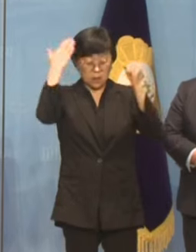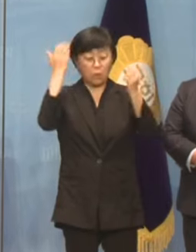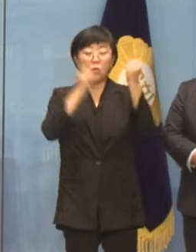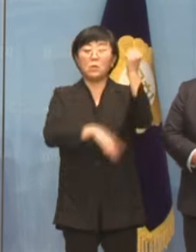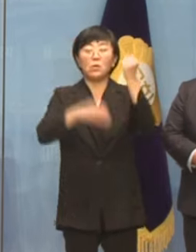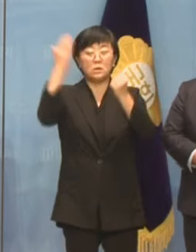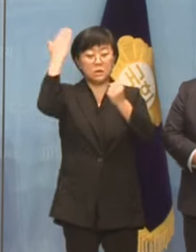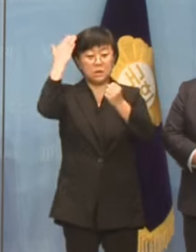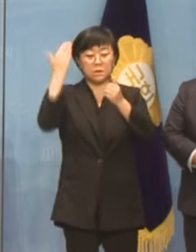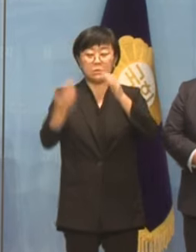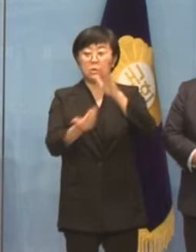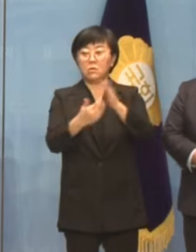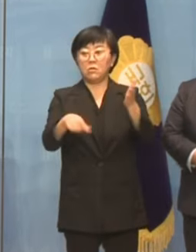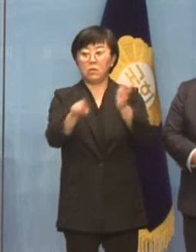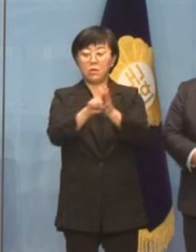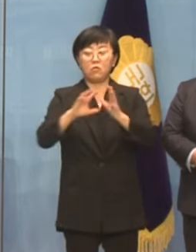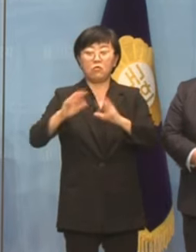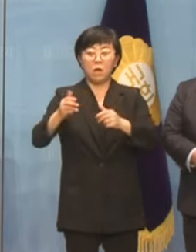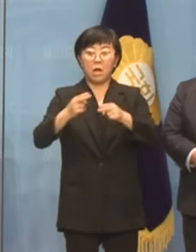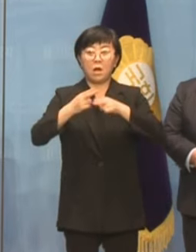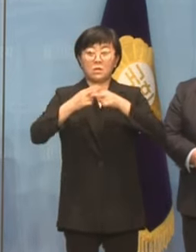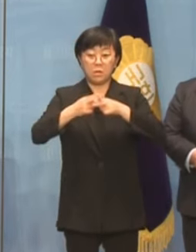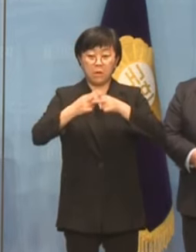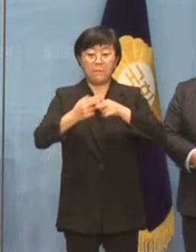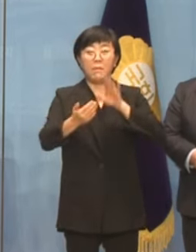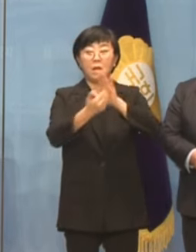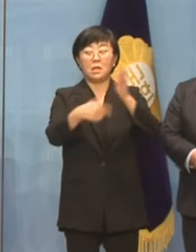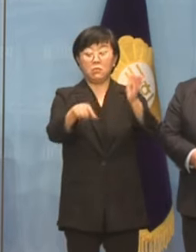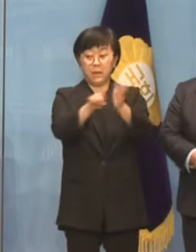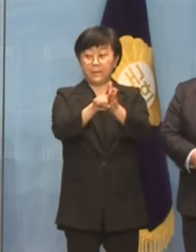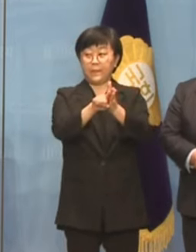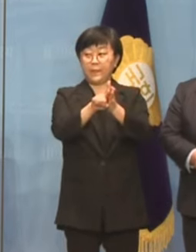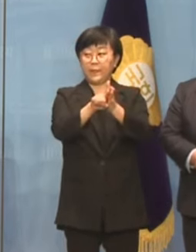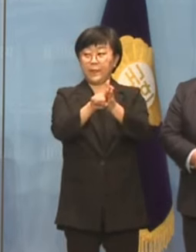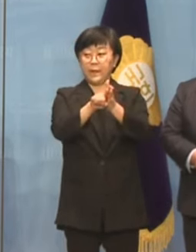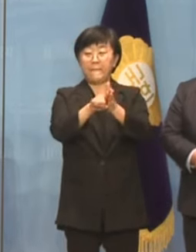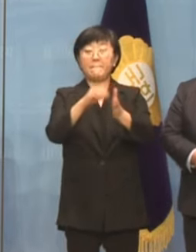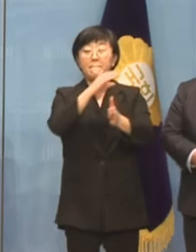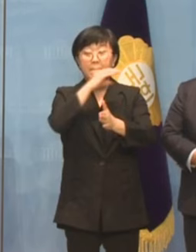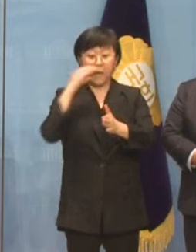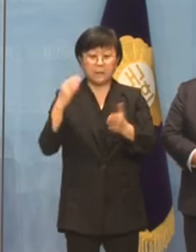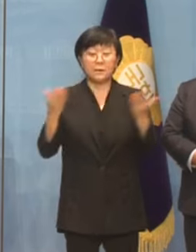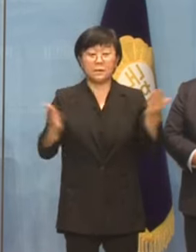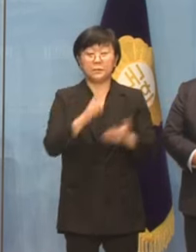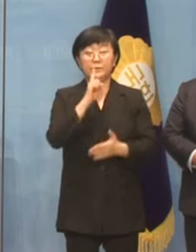것이고 국가 권력의 남용을 막는 옳은 일을 하고 있습니다.